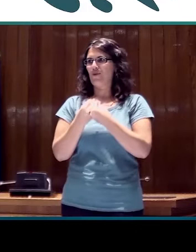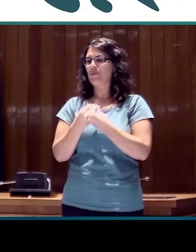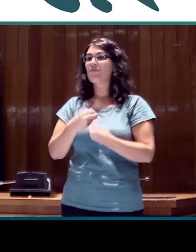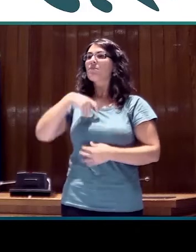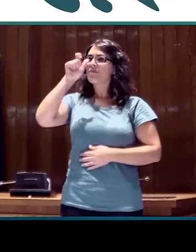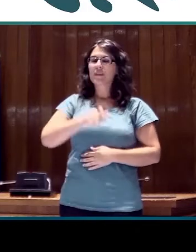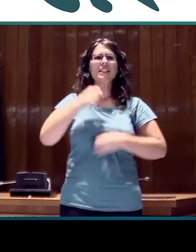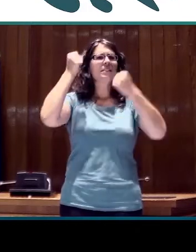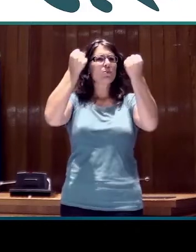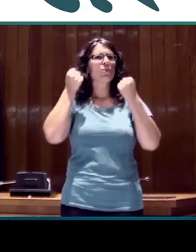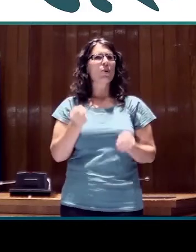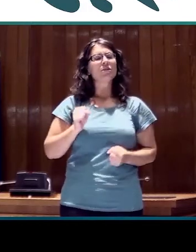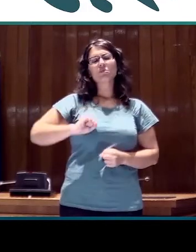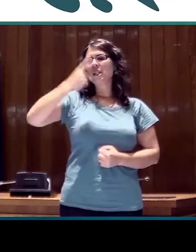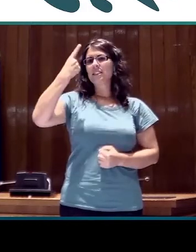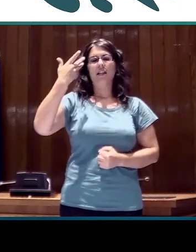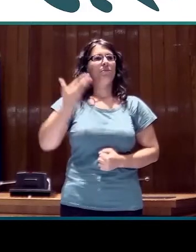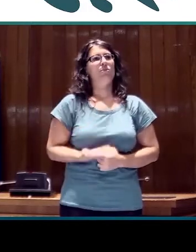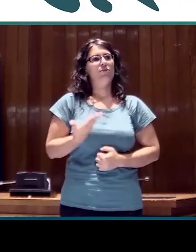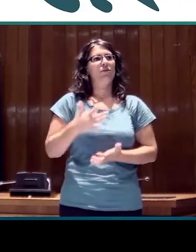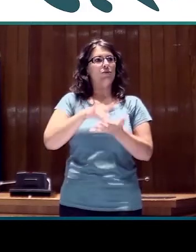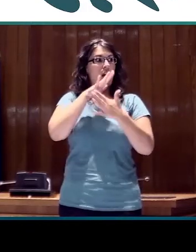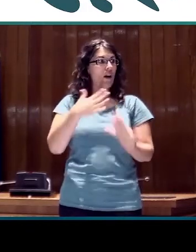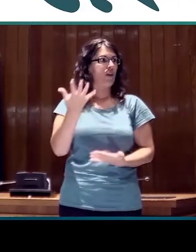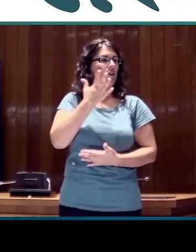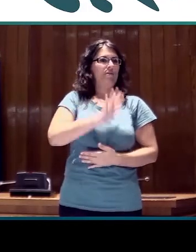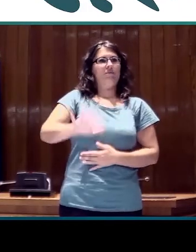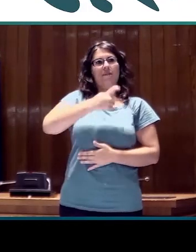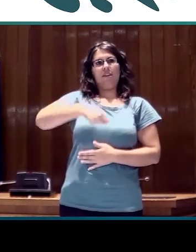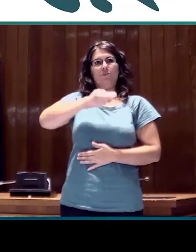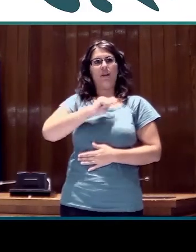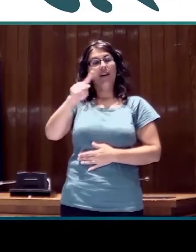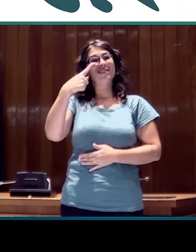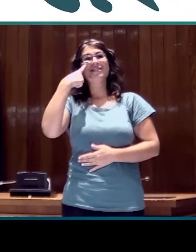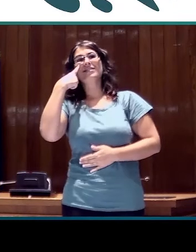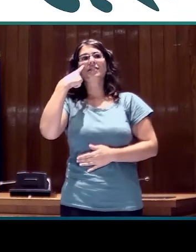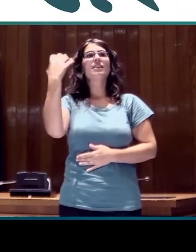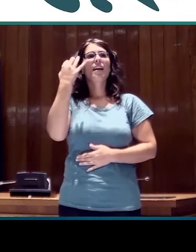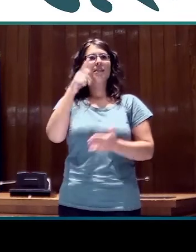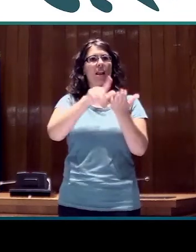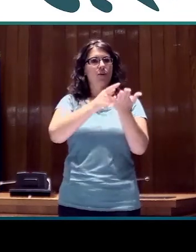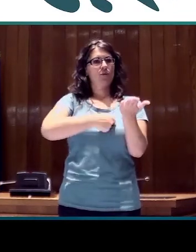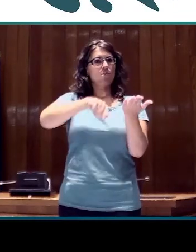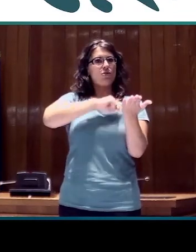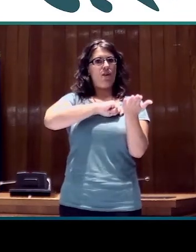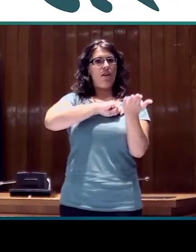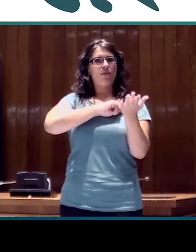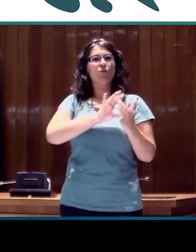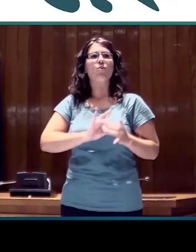de las instituciones más importantes en nuestro país que vela por la unidad de la lengua española en todo el mundo hispánico